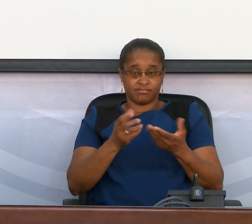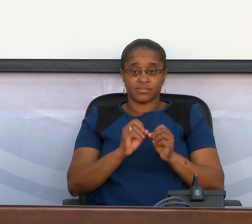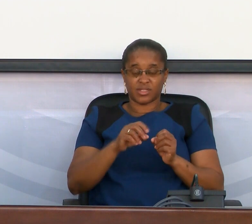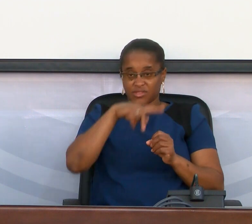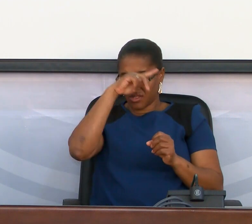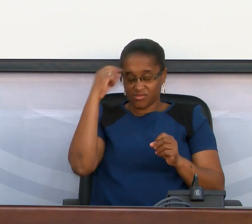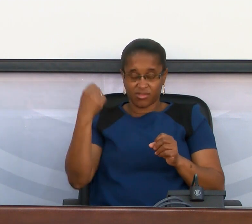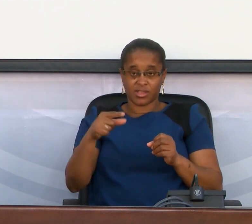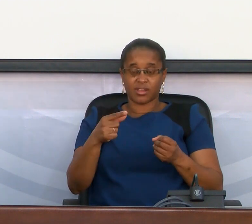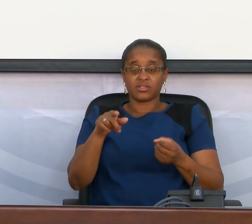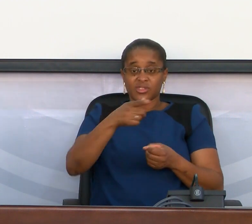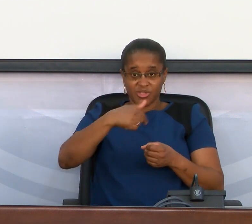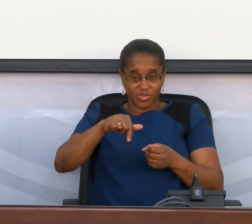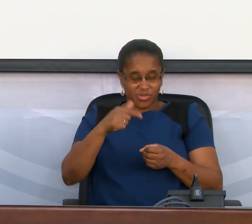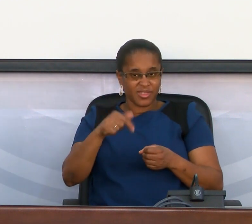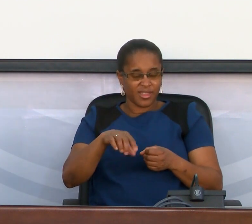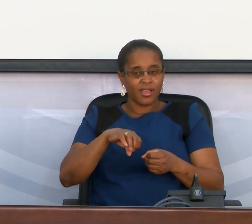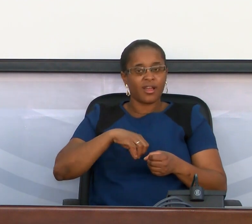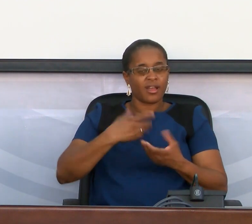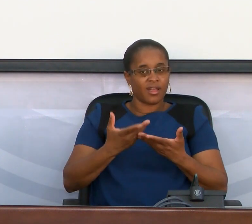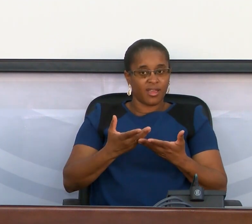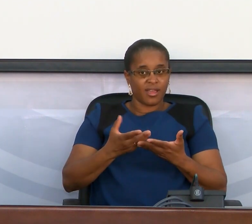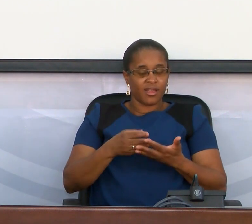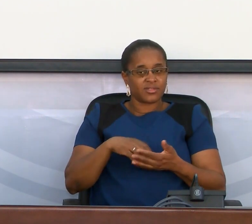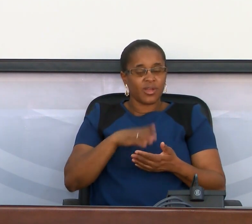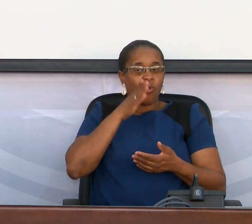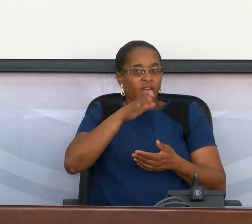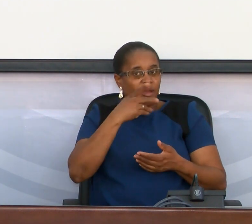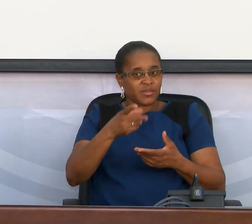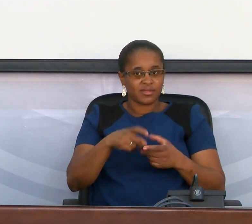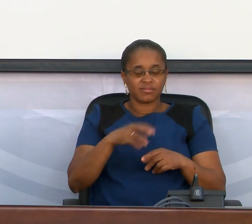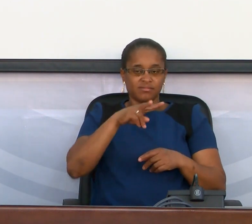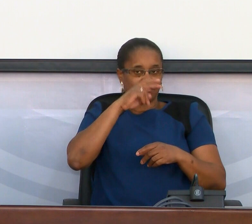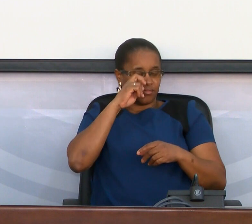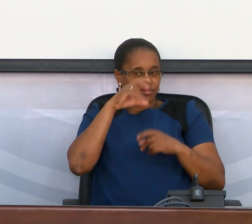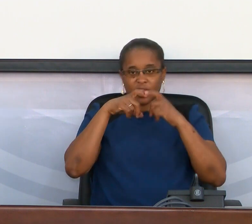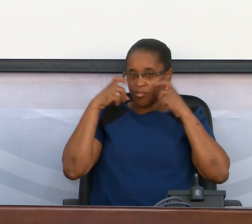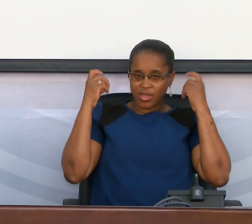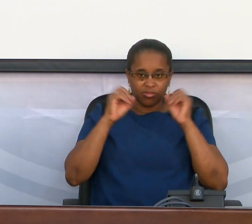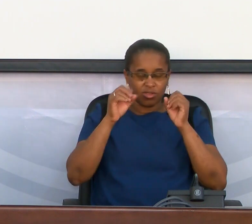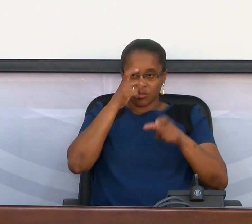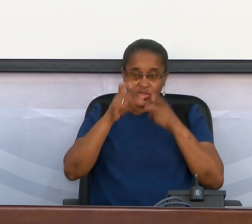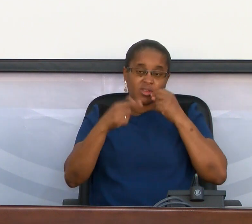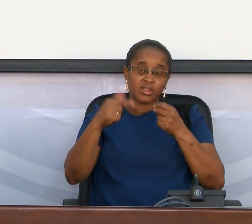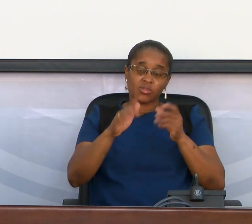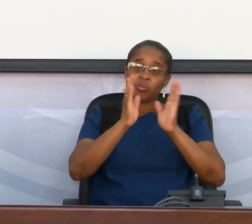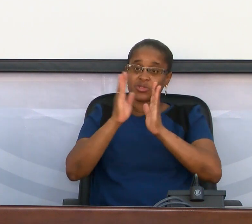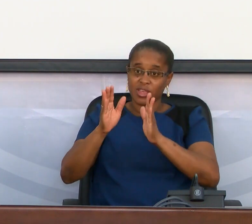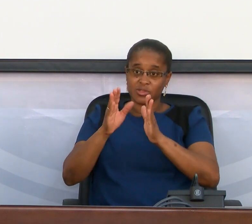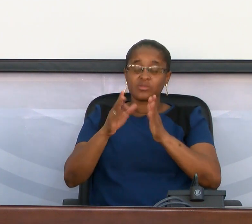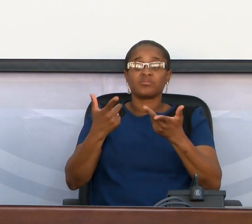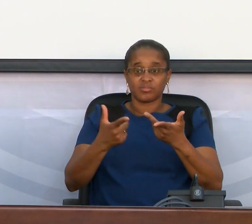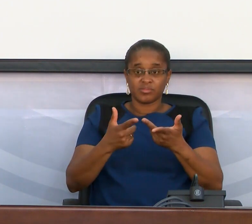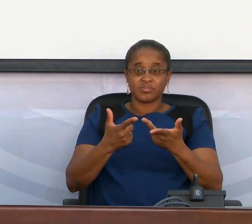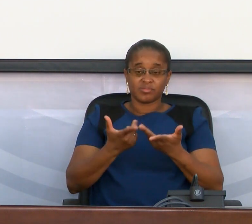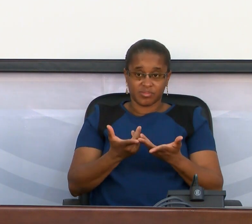temos hábito de respirar sem a máscara, portanto as pessoas terão que passar por um processo de adaptação. E é